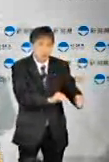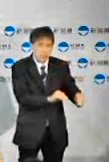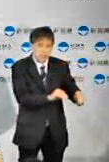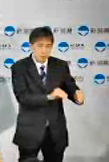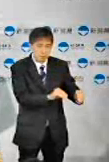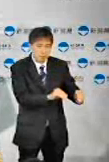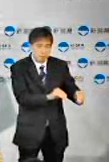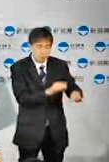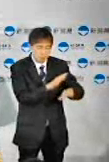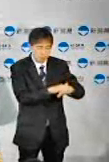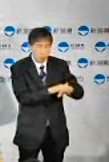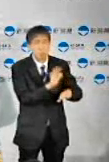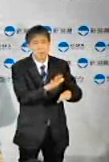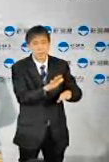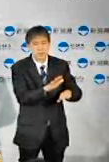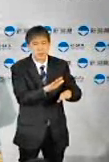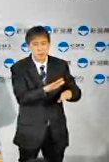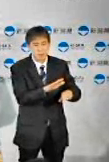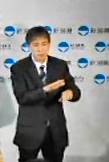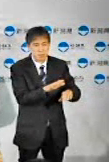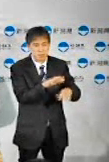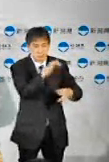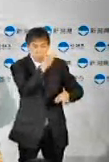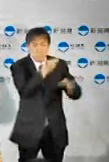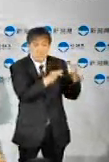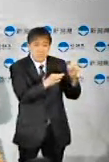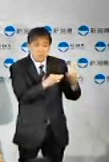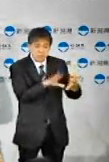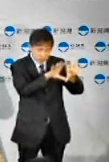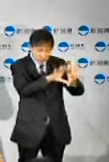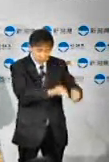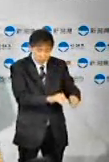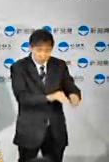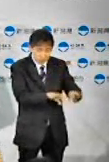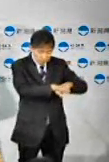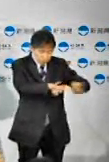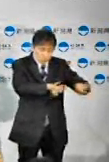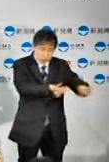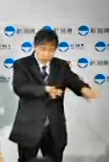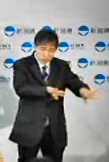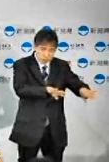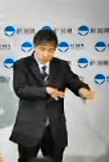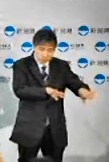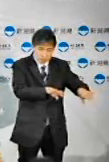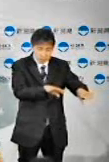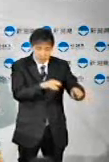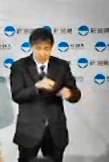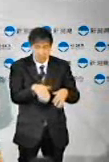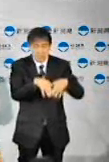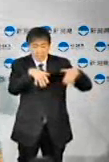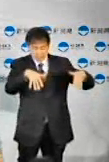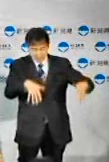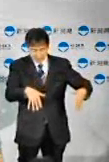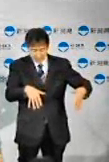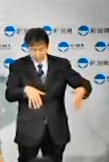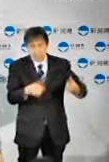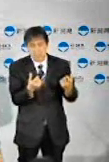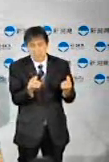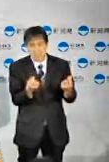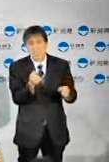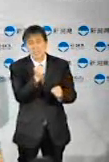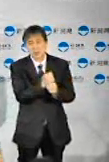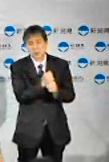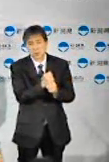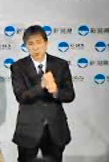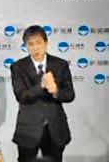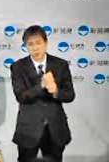ど、何らかのその雪が障害にならないようにする体制を、きちんと構築しておくと、これも合